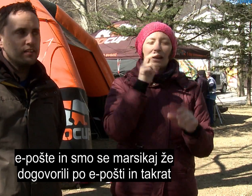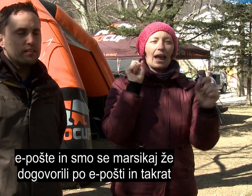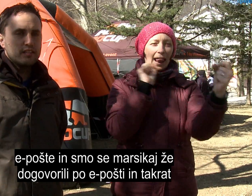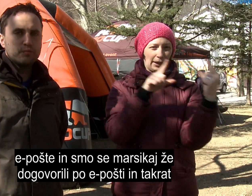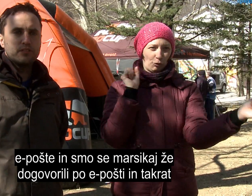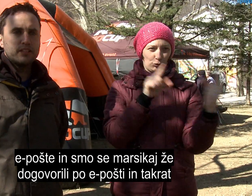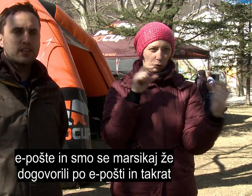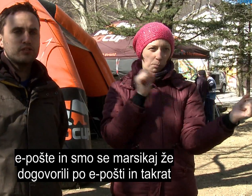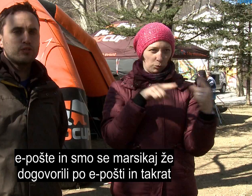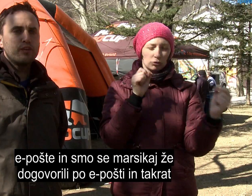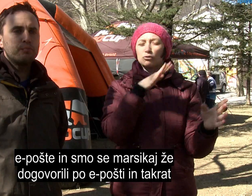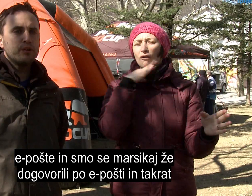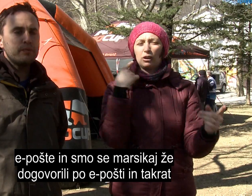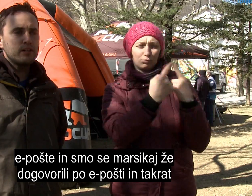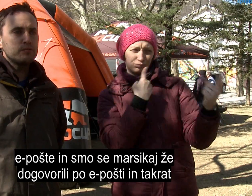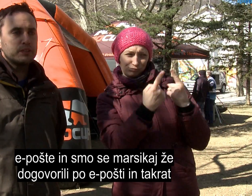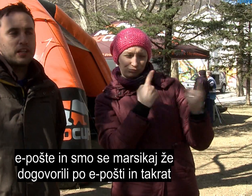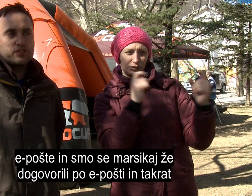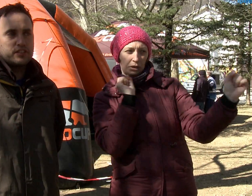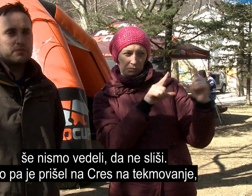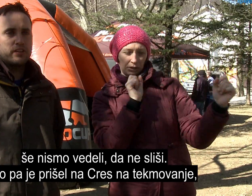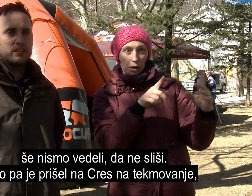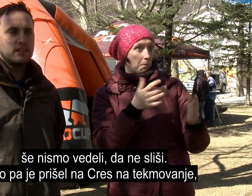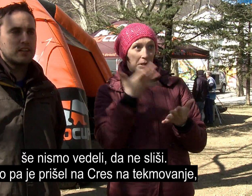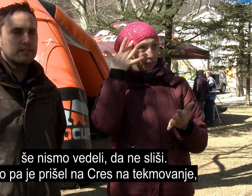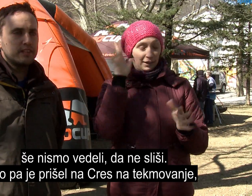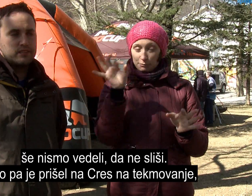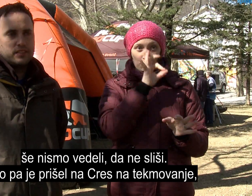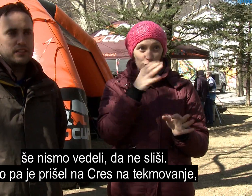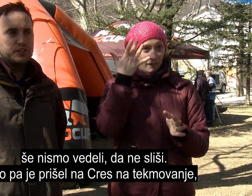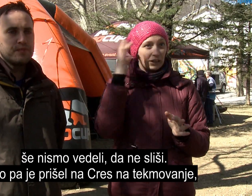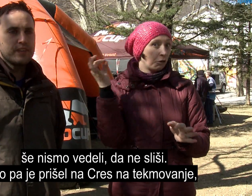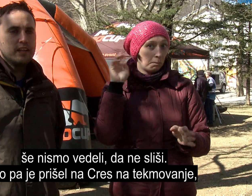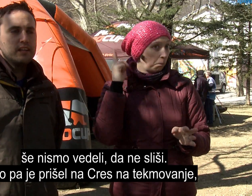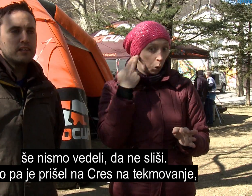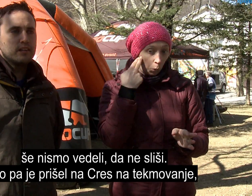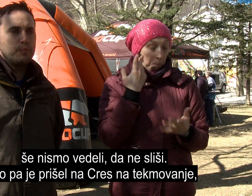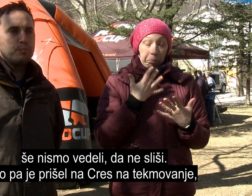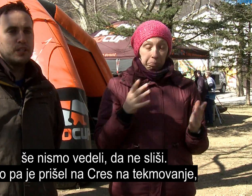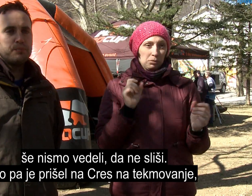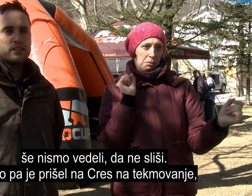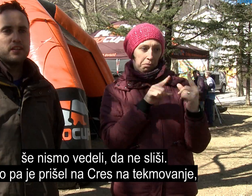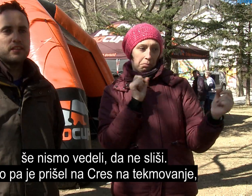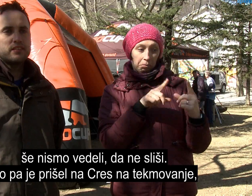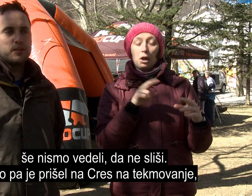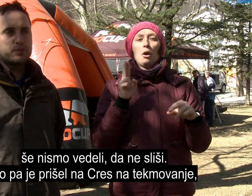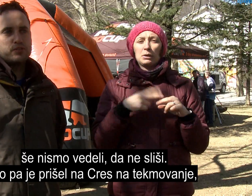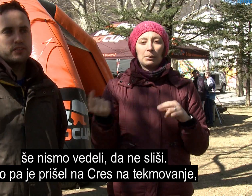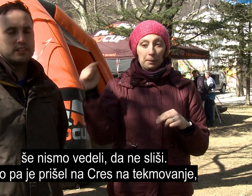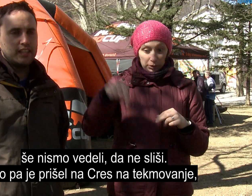in smo se marsikaj že dogovorili po e-mailu, pa takrat še niti nismo vedeli, da ne sliši. Potem pa ko je prišel na